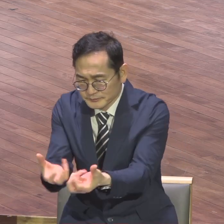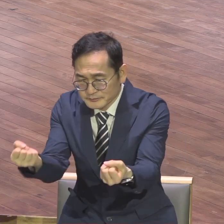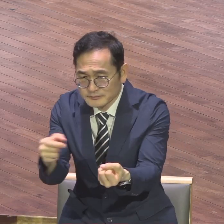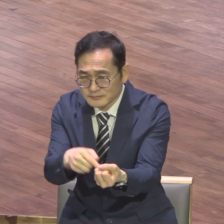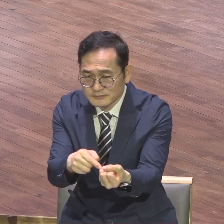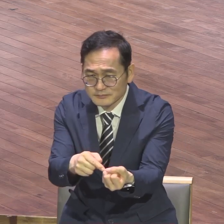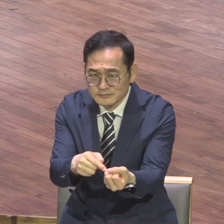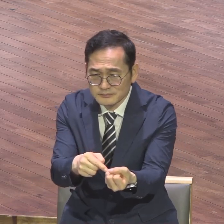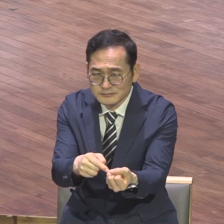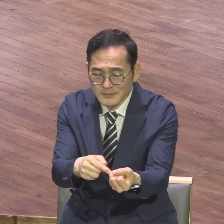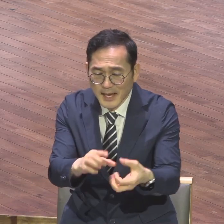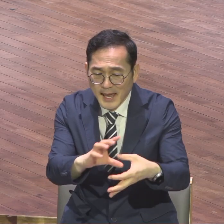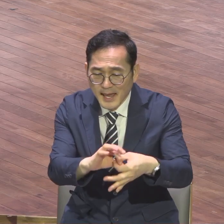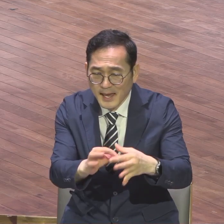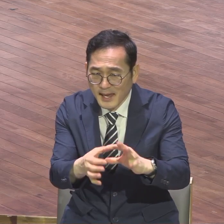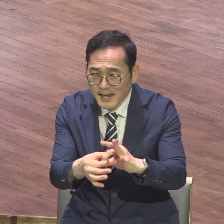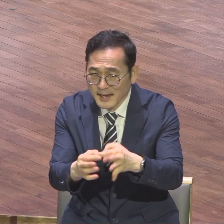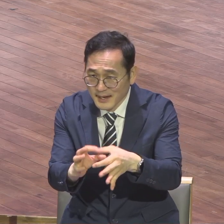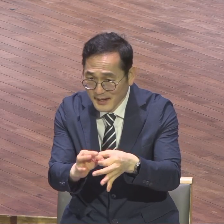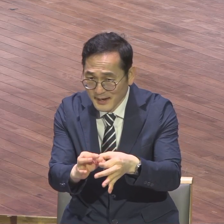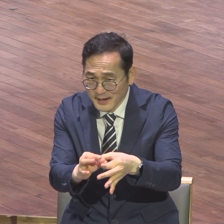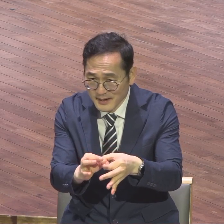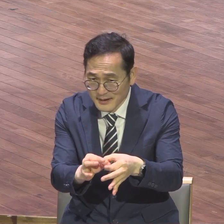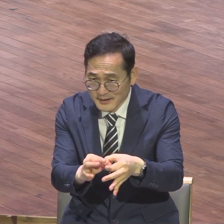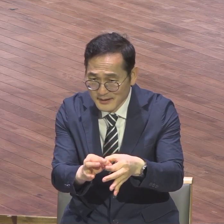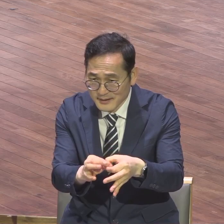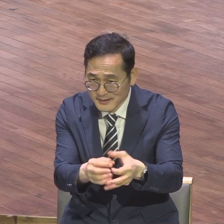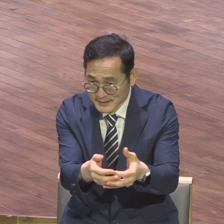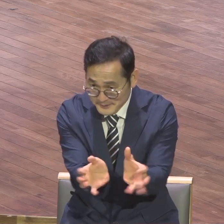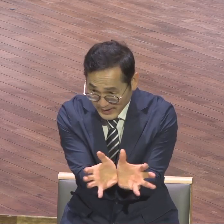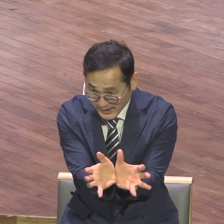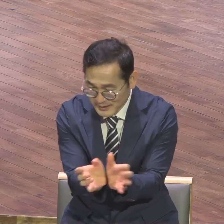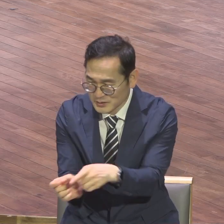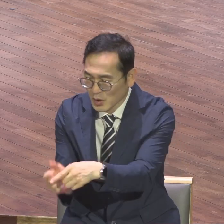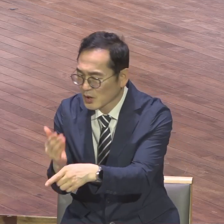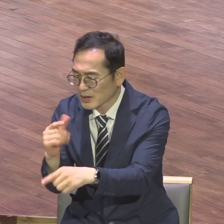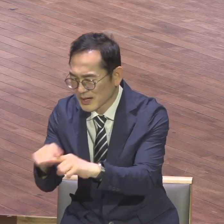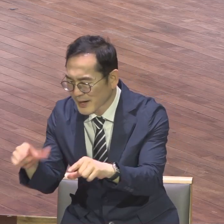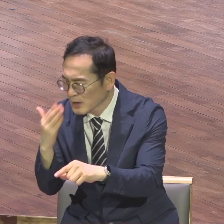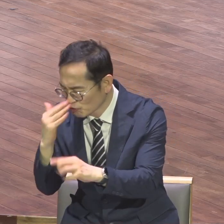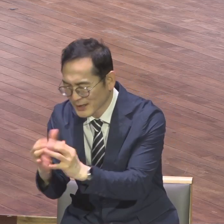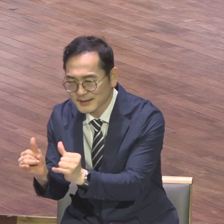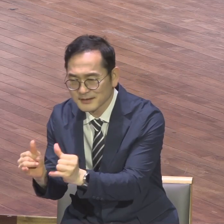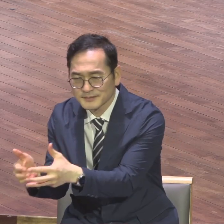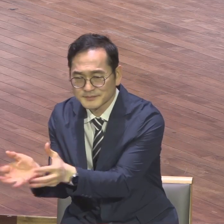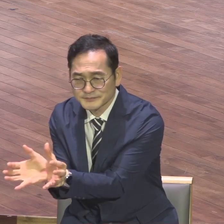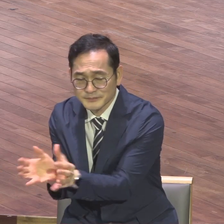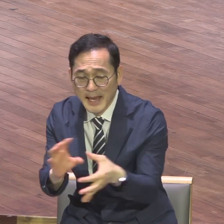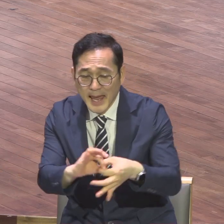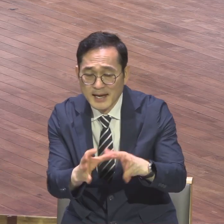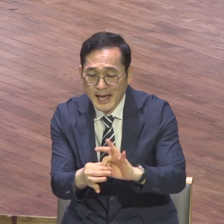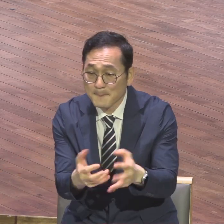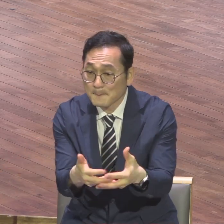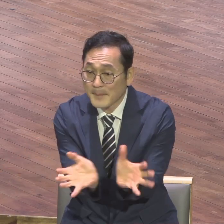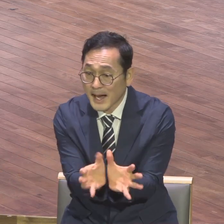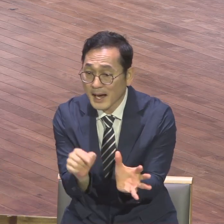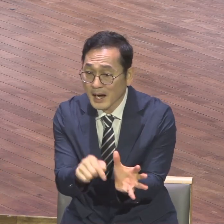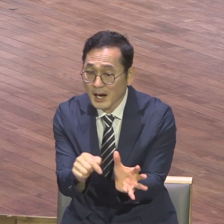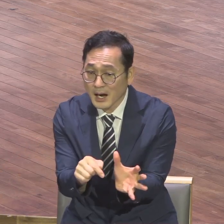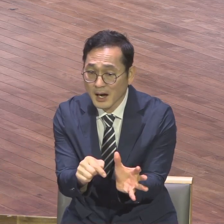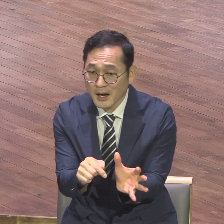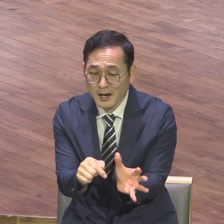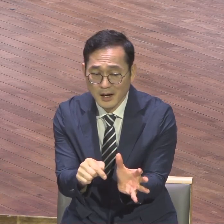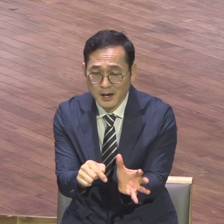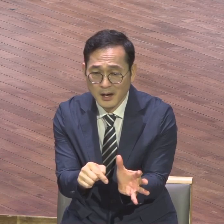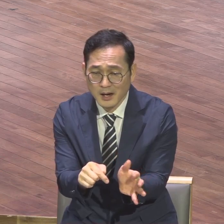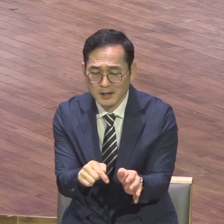유대인과 히브리파 유대인. 자, 이 헬라파 유대인은 누구냐? 흩어져, 하나님을